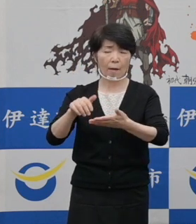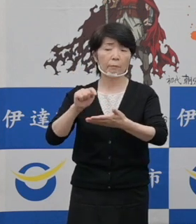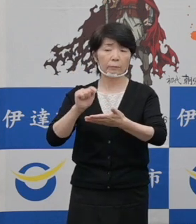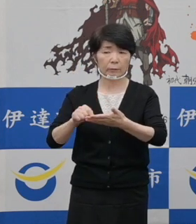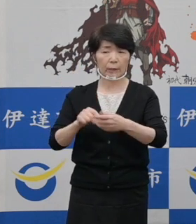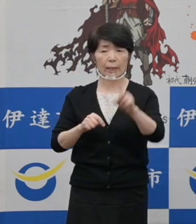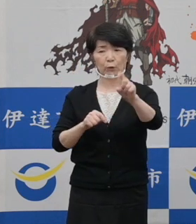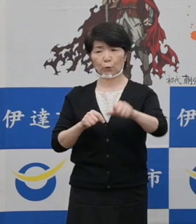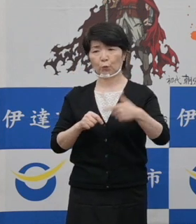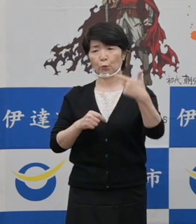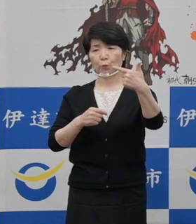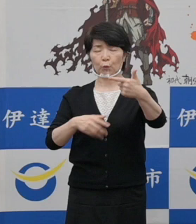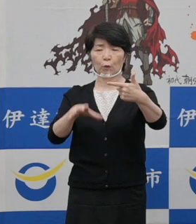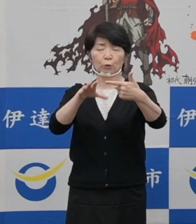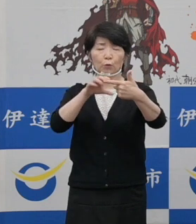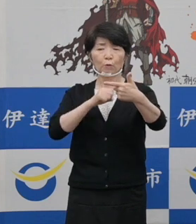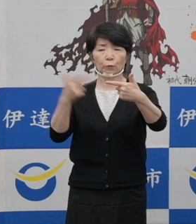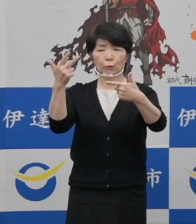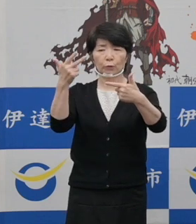が